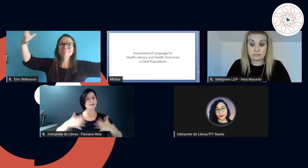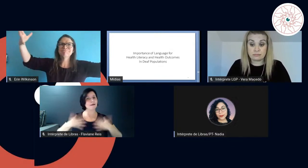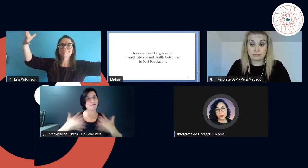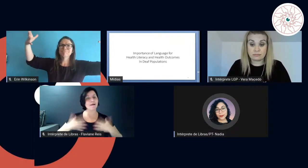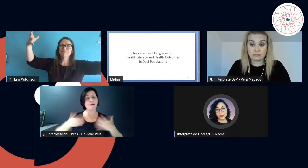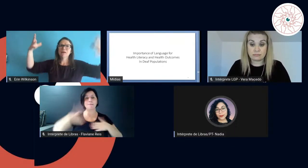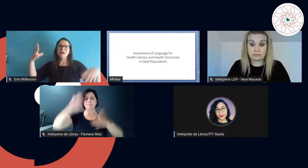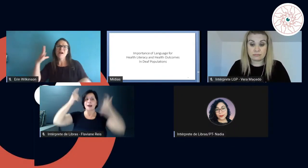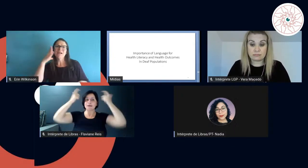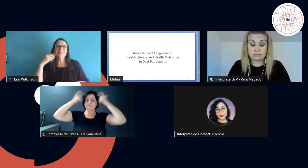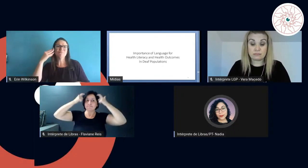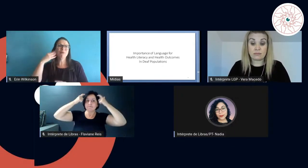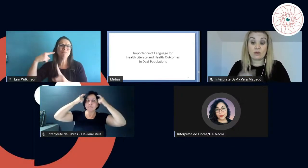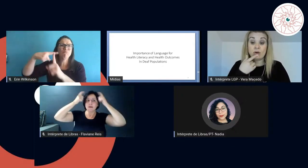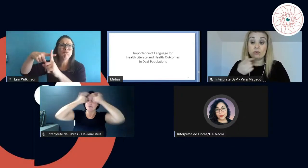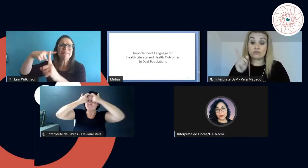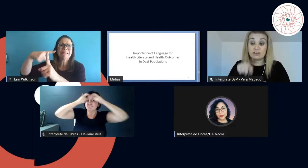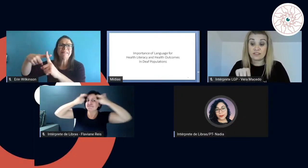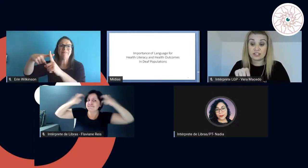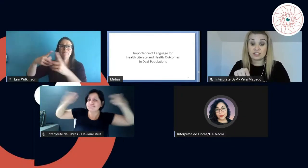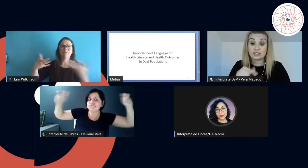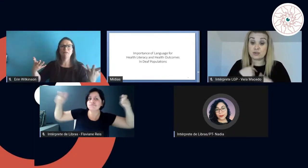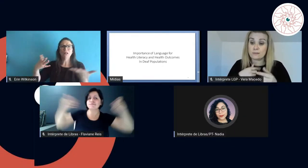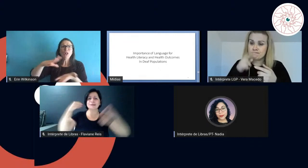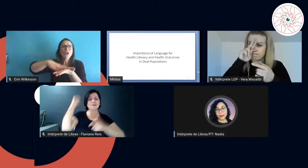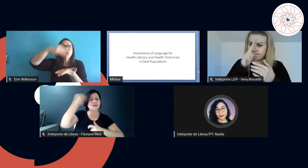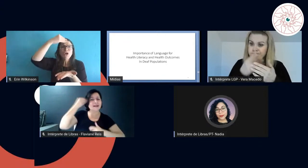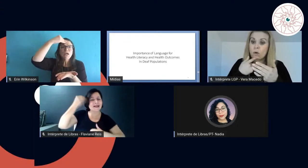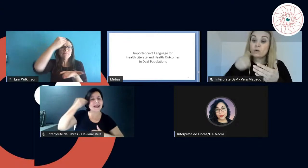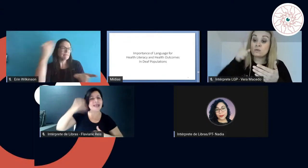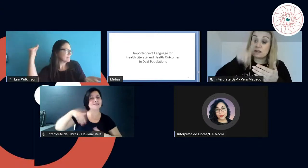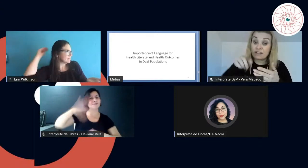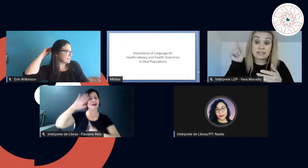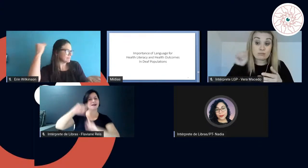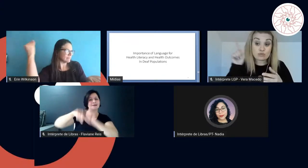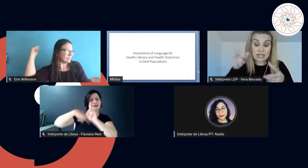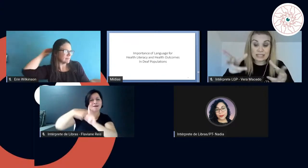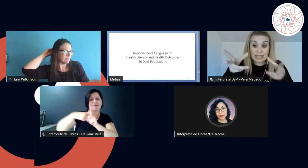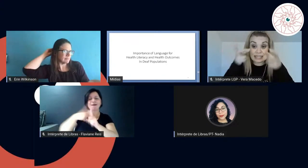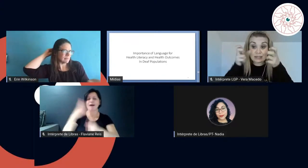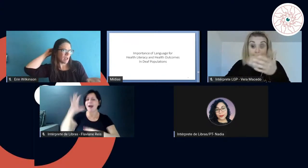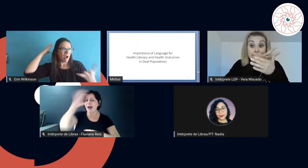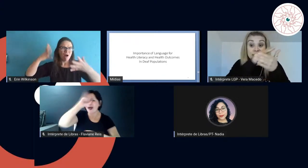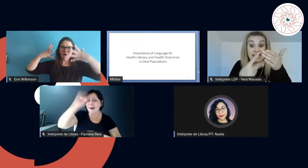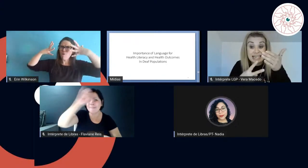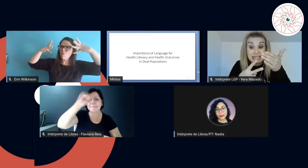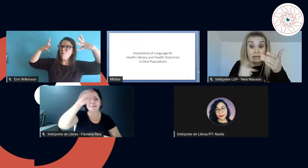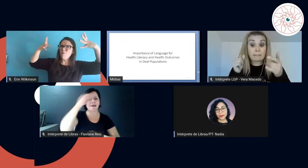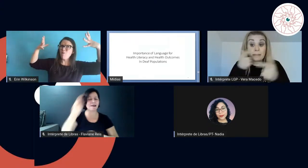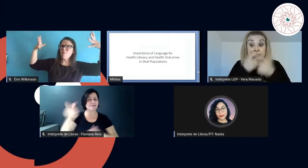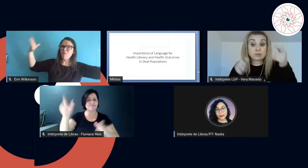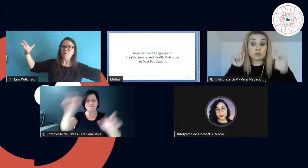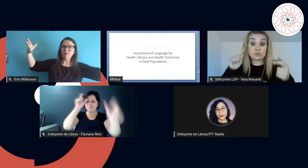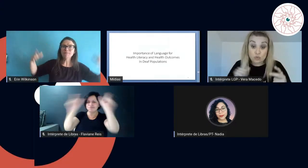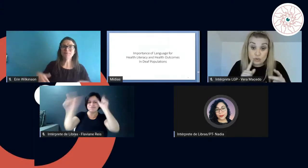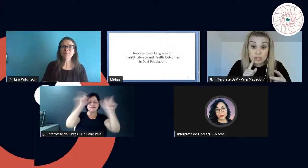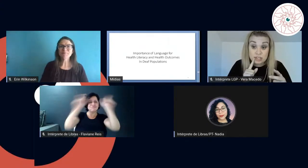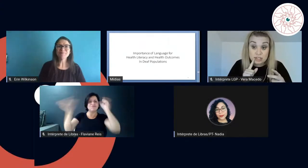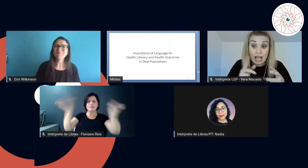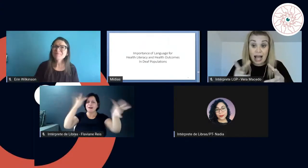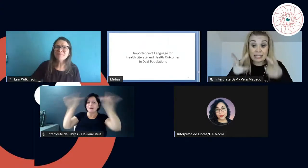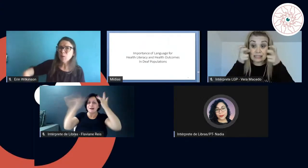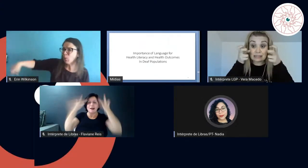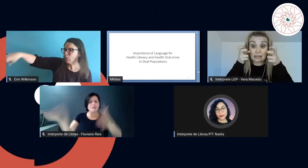E novamente reitero a importância da aquisição bilíngue para essas pessoas, a